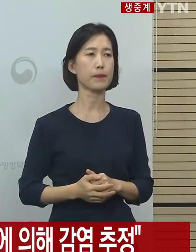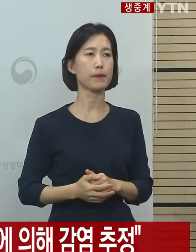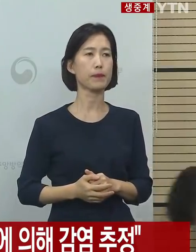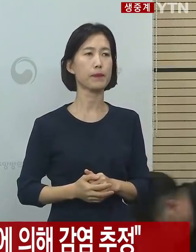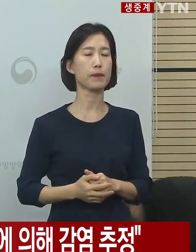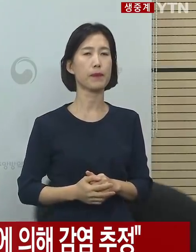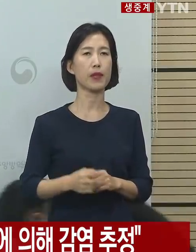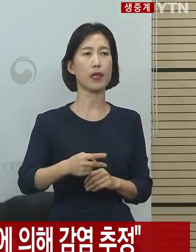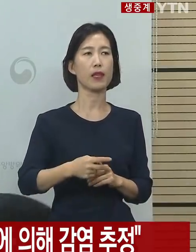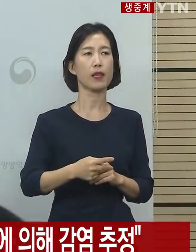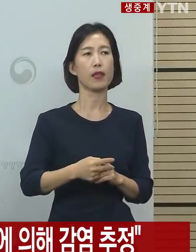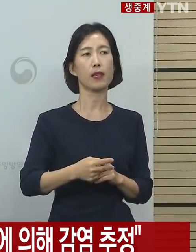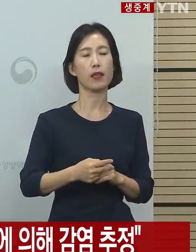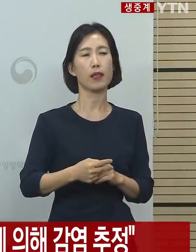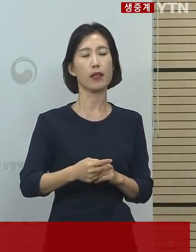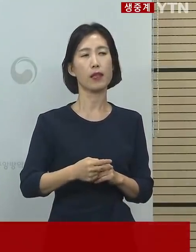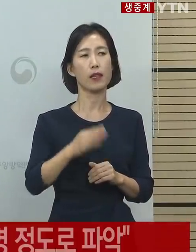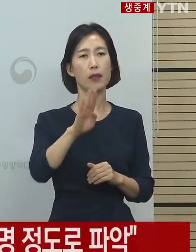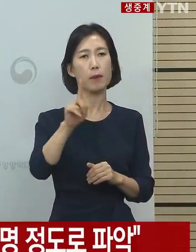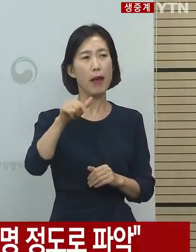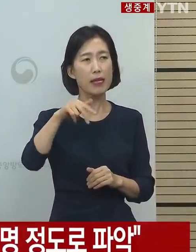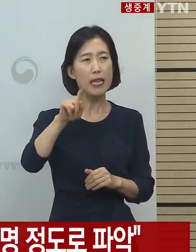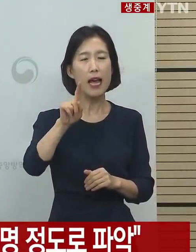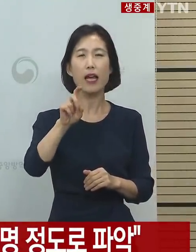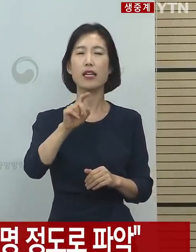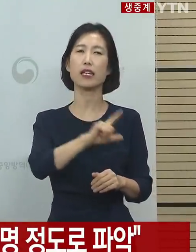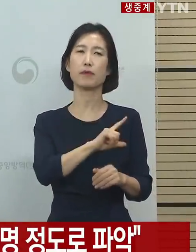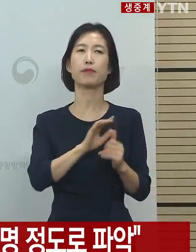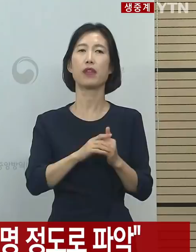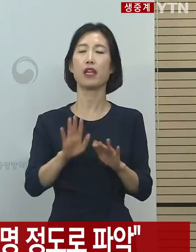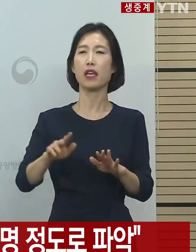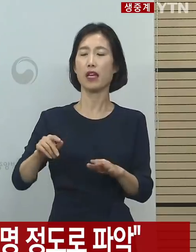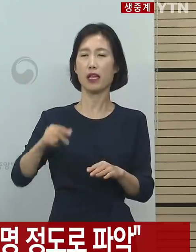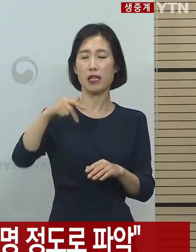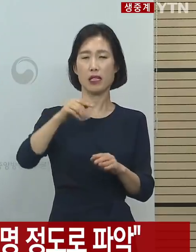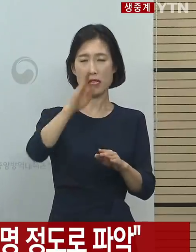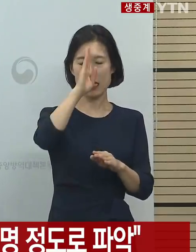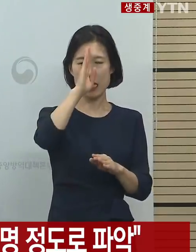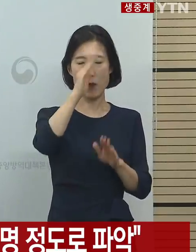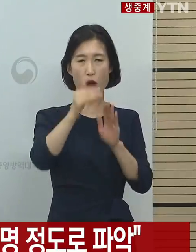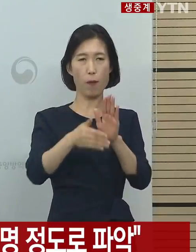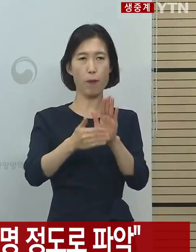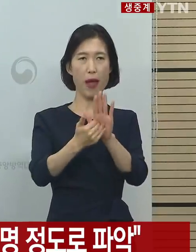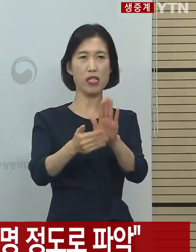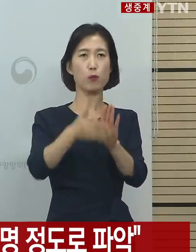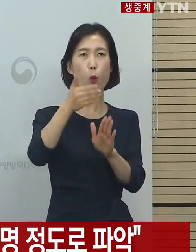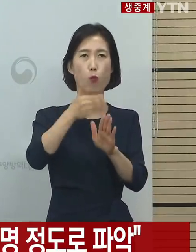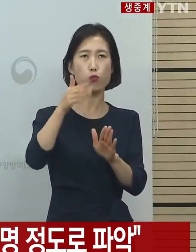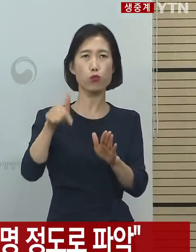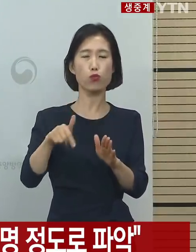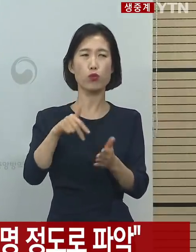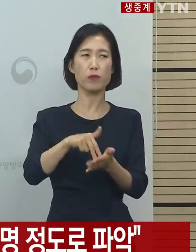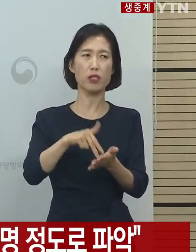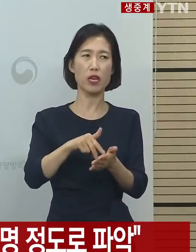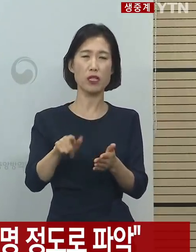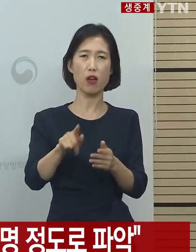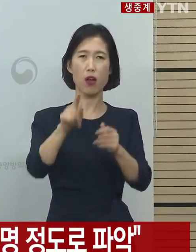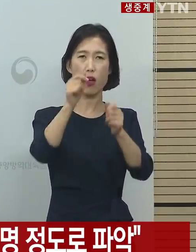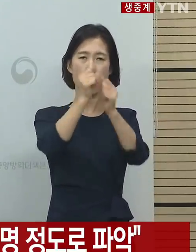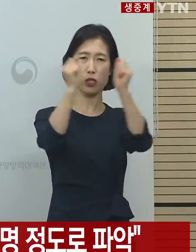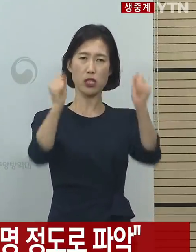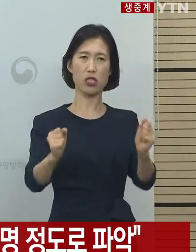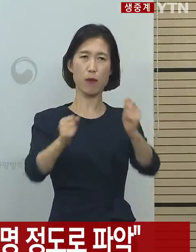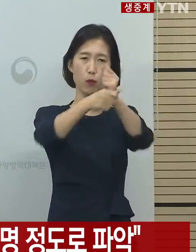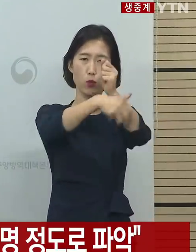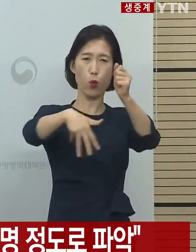네, 저는 대덕넷의 박성민이라고 합니다. 일단 그 질본 내부에 전반적인 방역을 위한 R&D 조직이 어떻게 구성되어 있는지